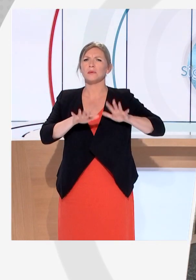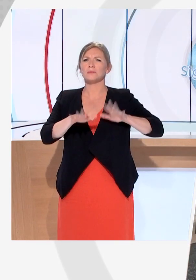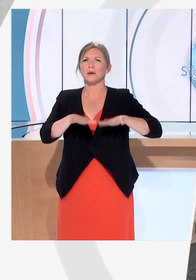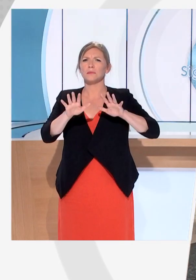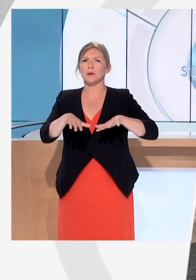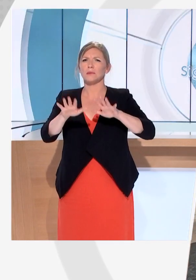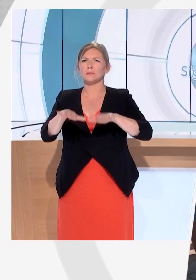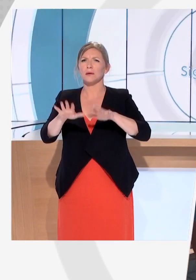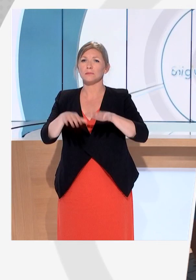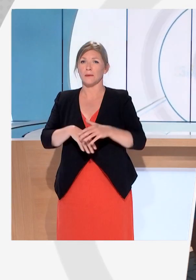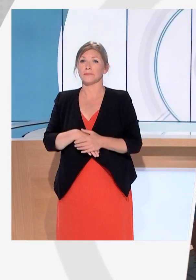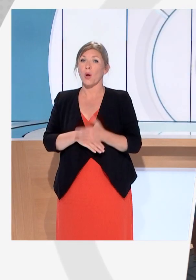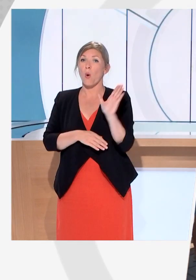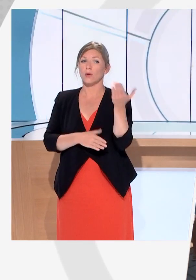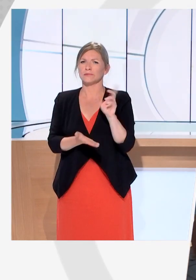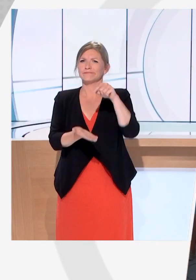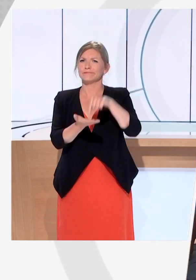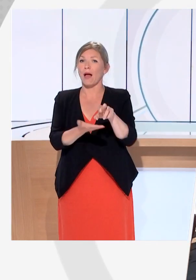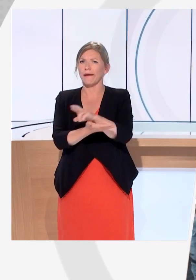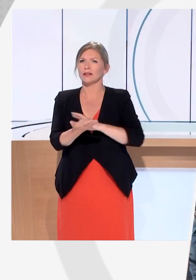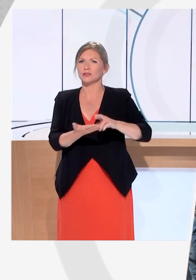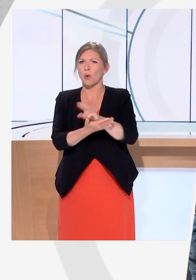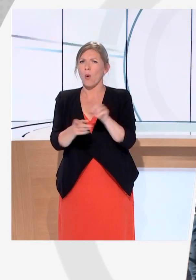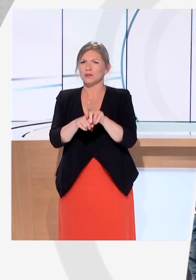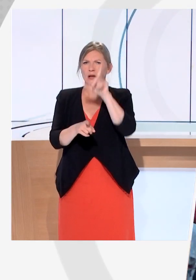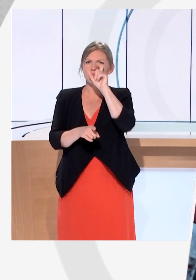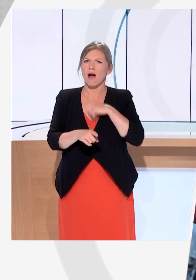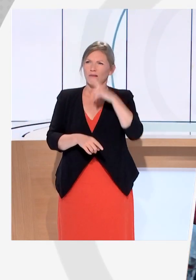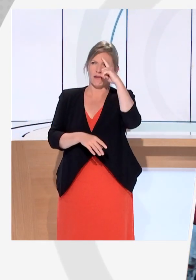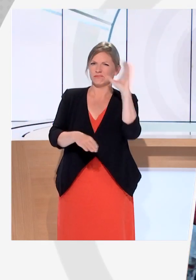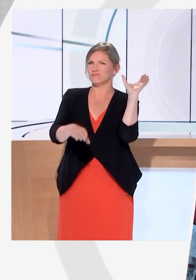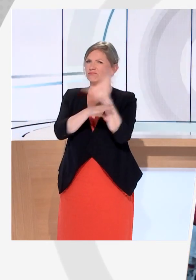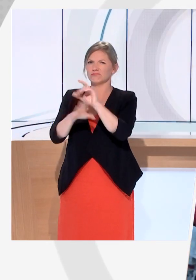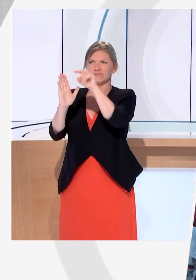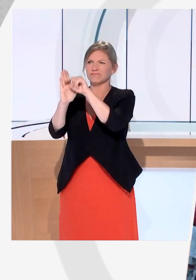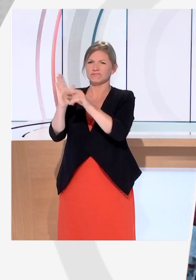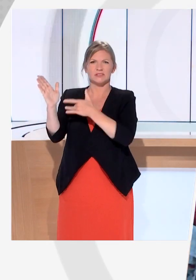Dans le même temps, dans la région, certains parents s'opposent à toutes ces règles sanitaires.